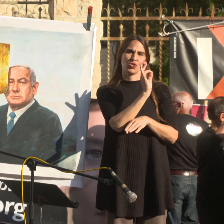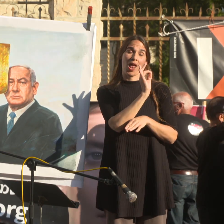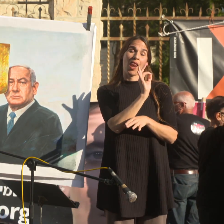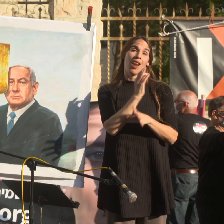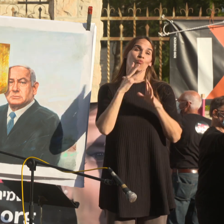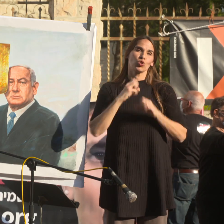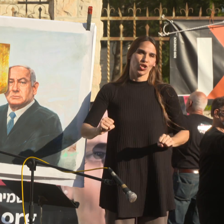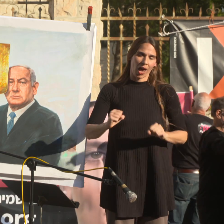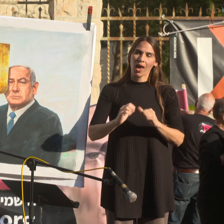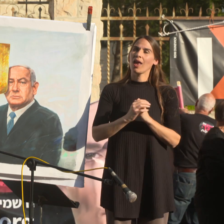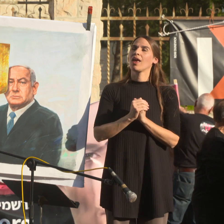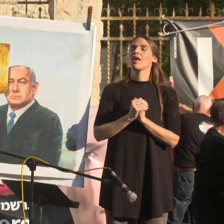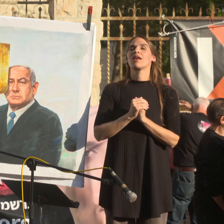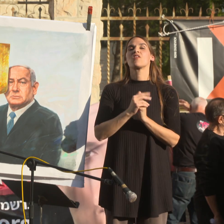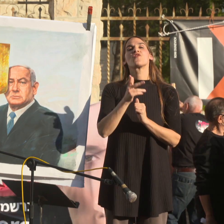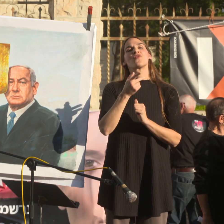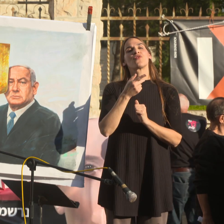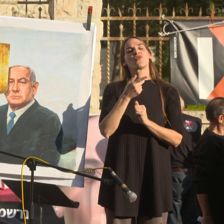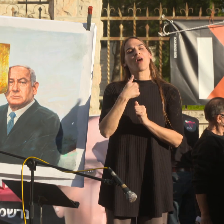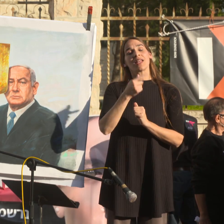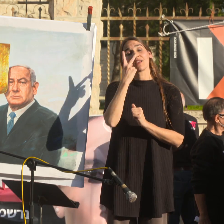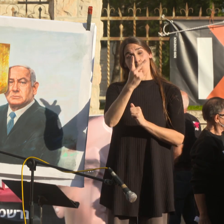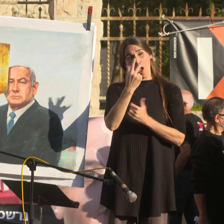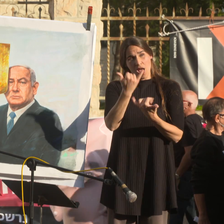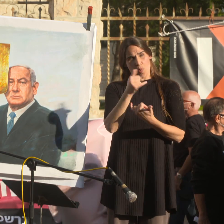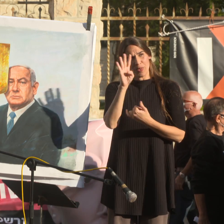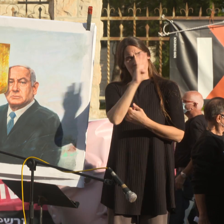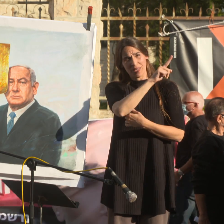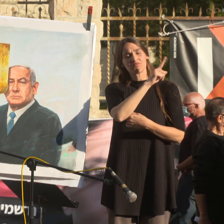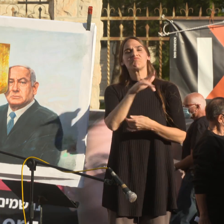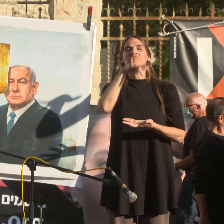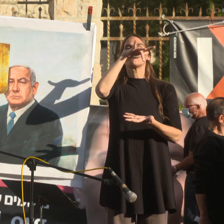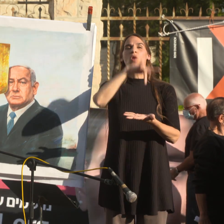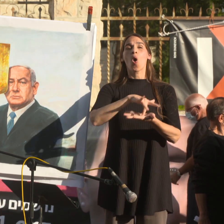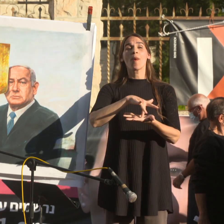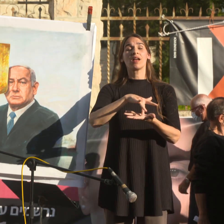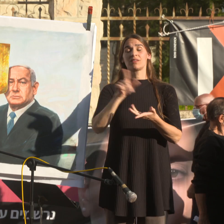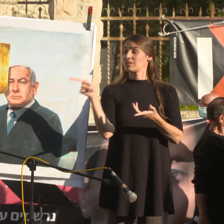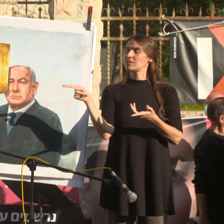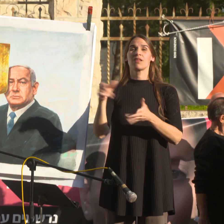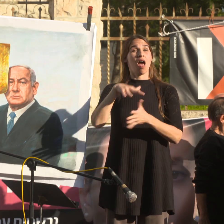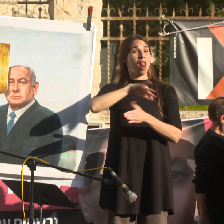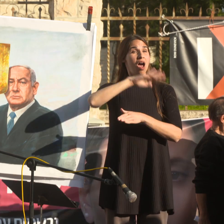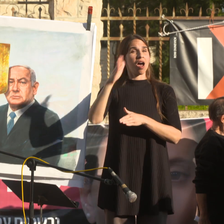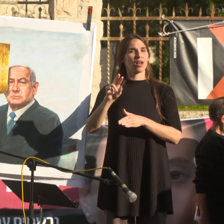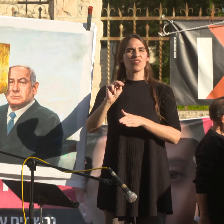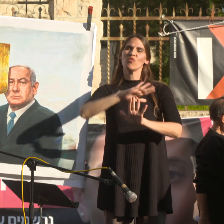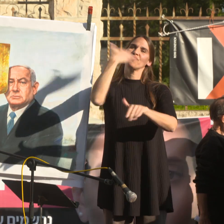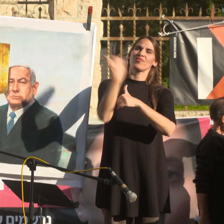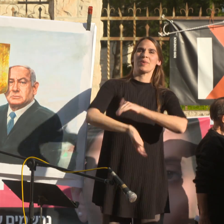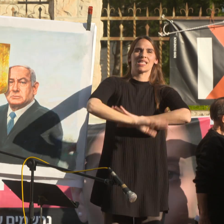משה, ואני כן רואה את ביבי היום עומד על הר נבו ומסיים, זה האקט האחרון